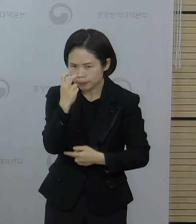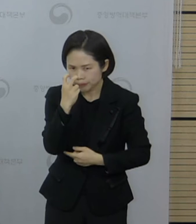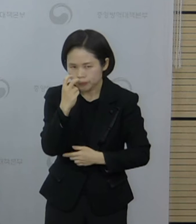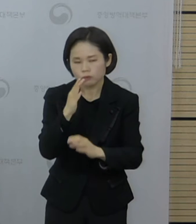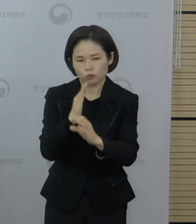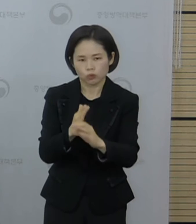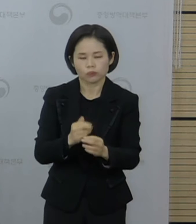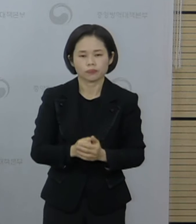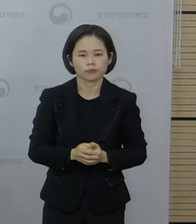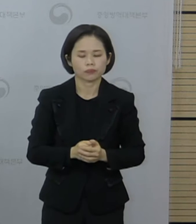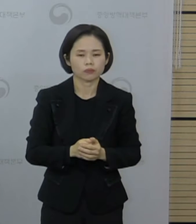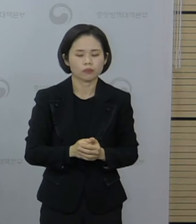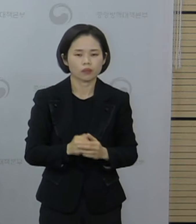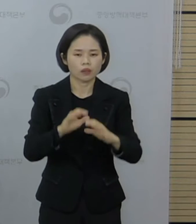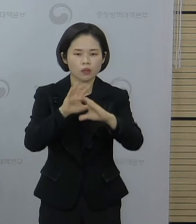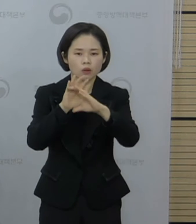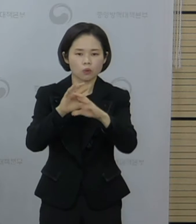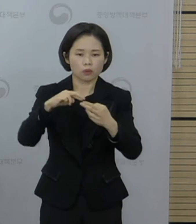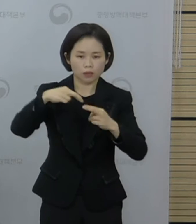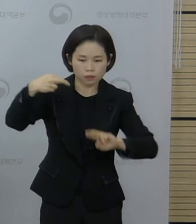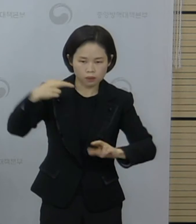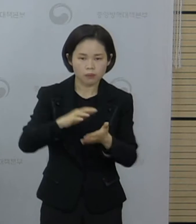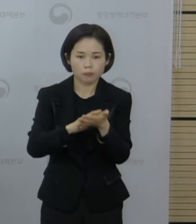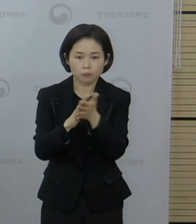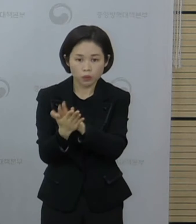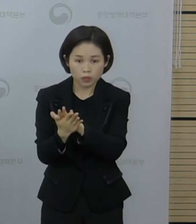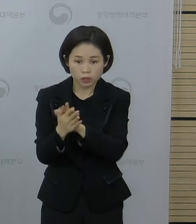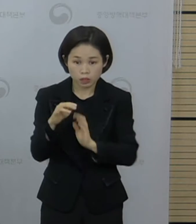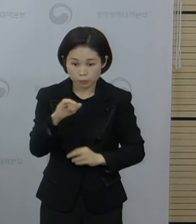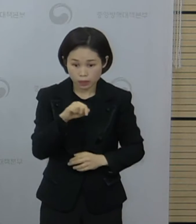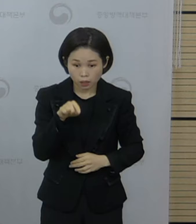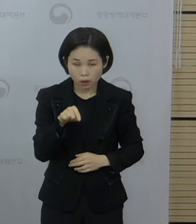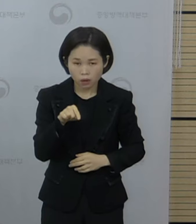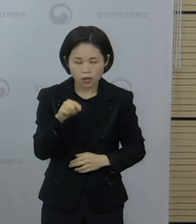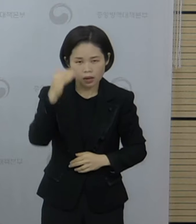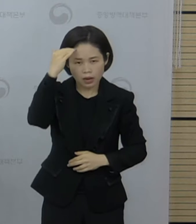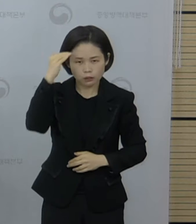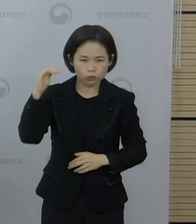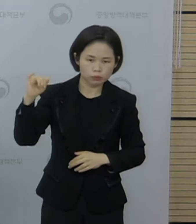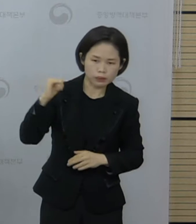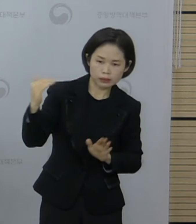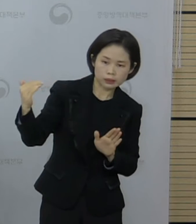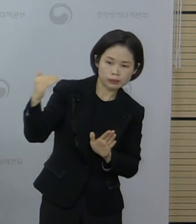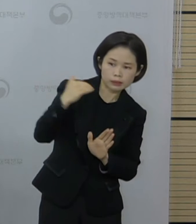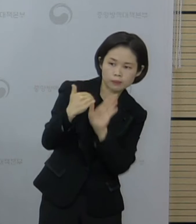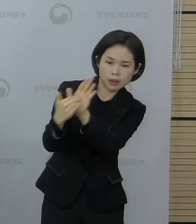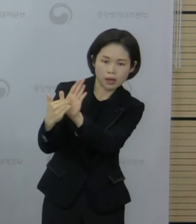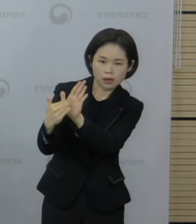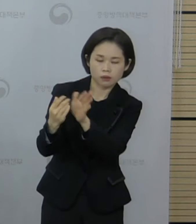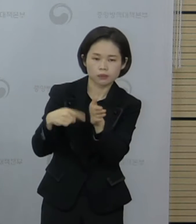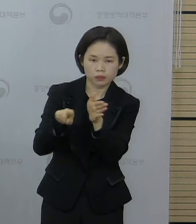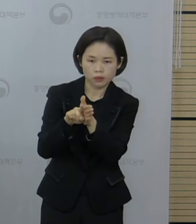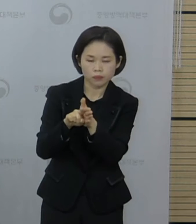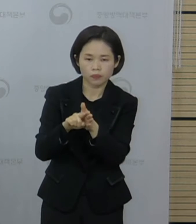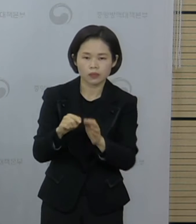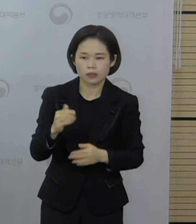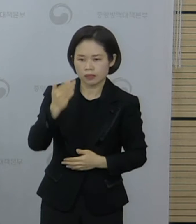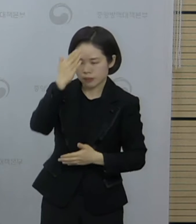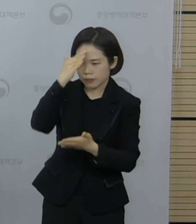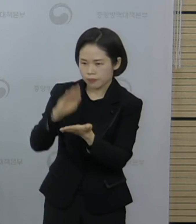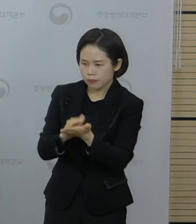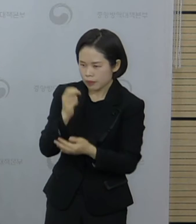코로나 1 구변이 바이러스의 국내 유입 차단을 위해서 발 열 기준을 강화하고